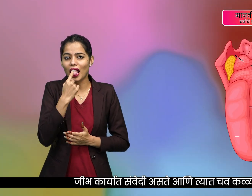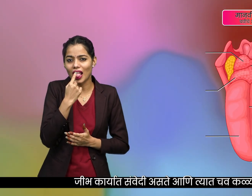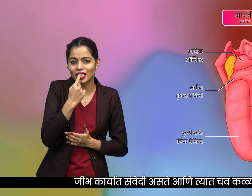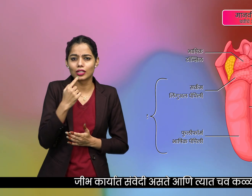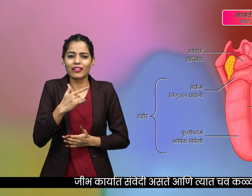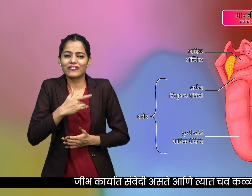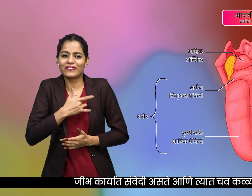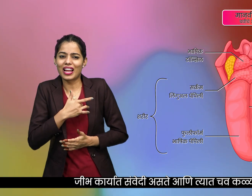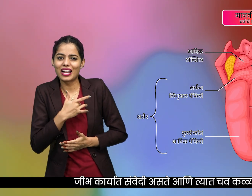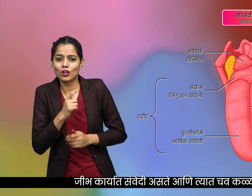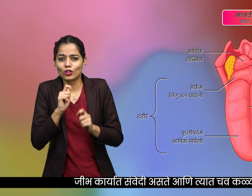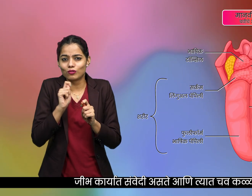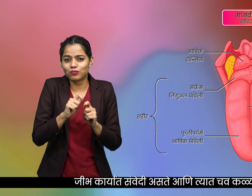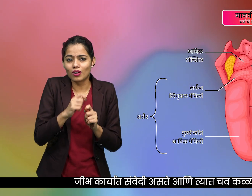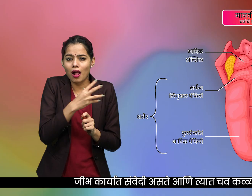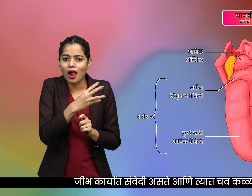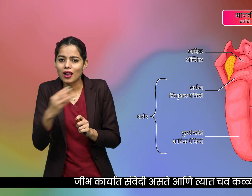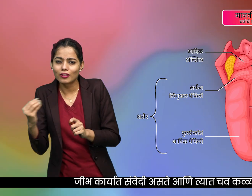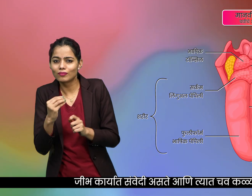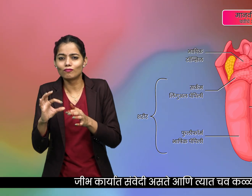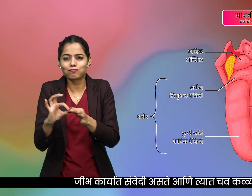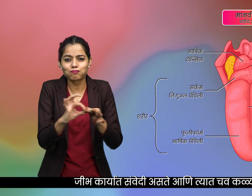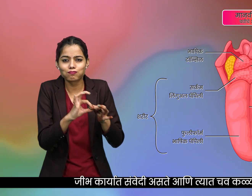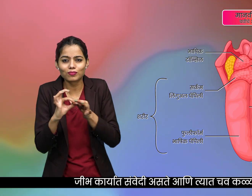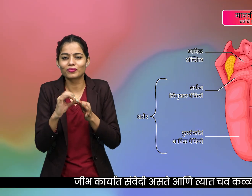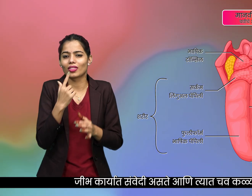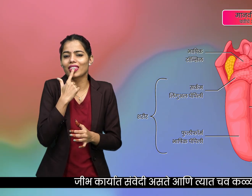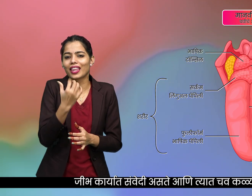जीभ कार्यात संवेदी असते आणि त्यात चव कळ्या असतात.